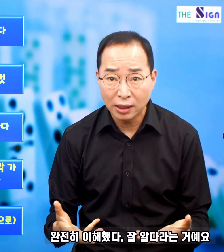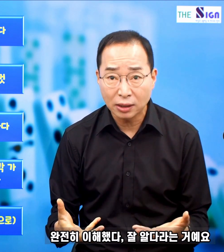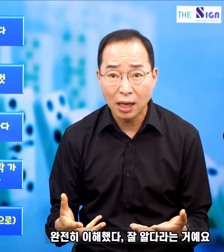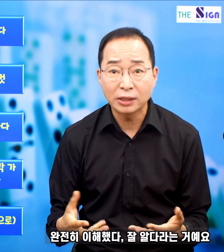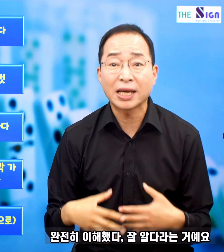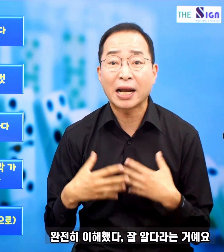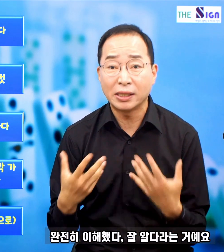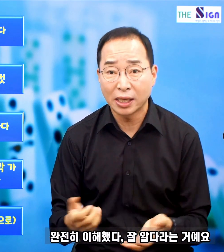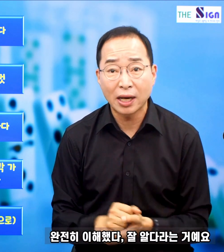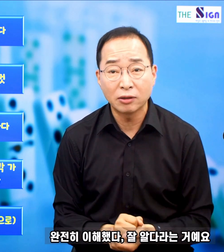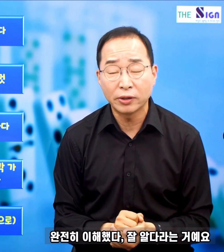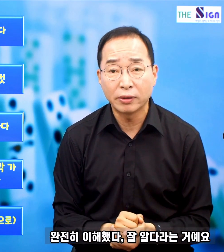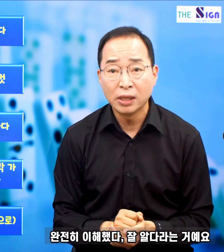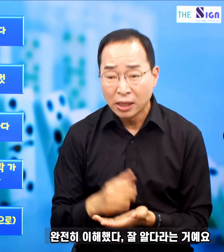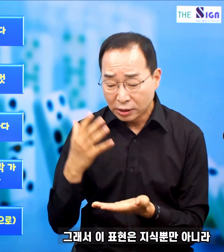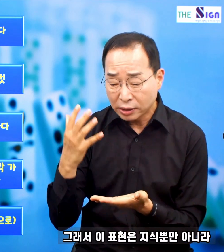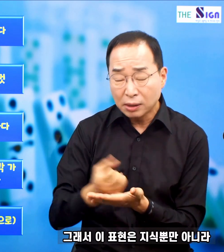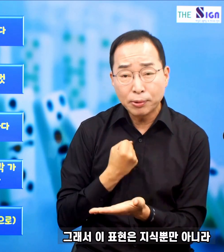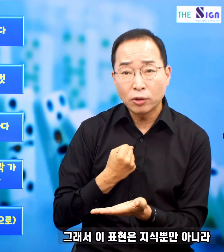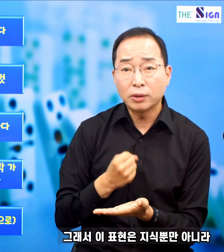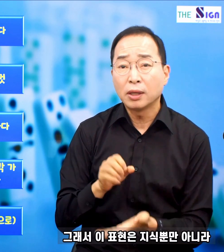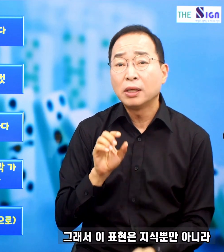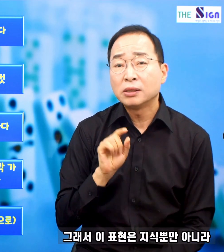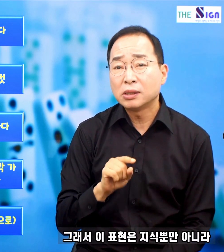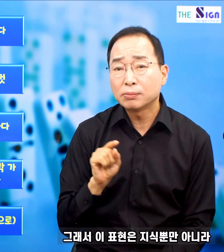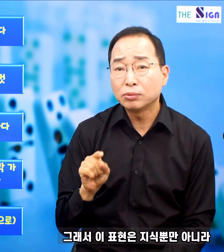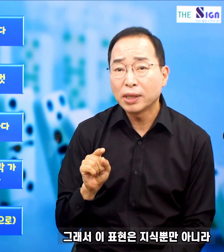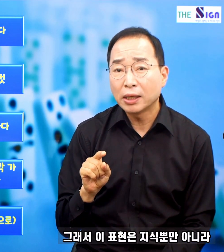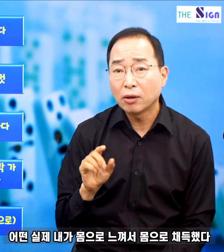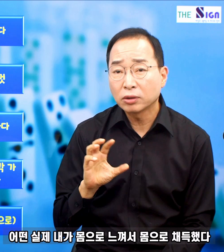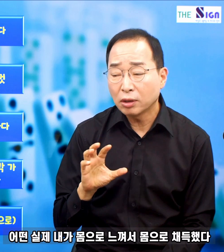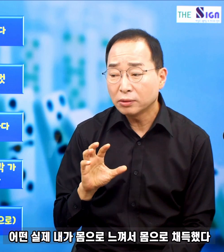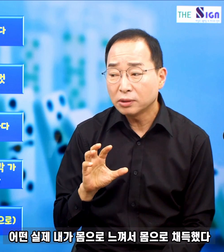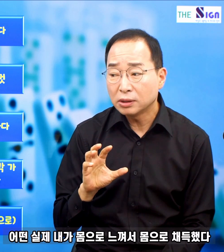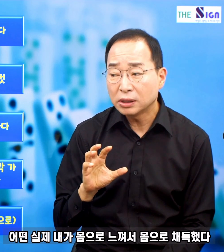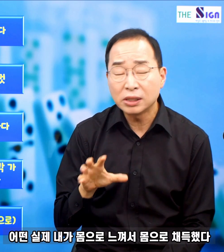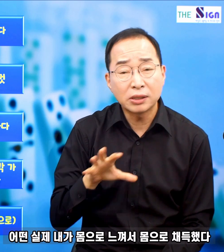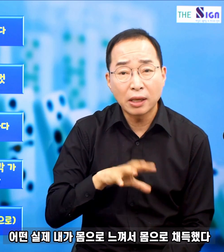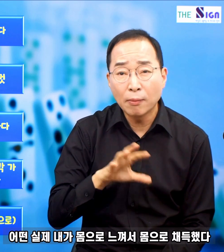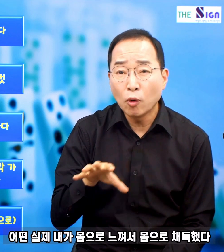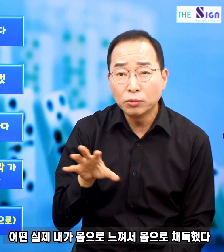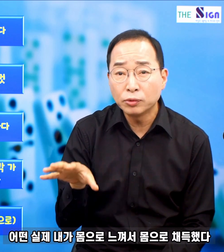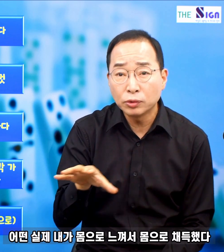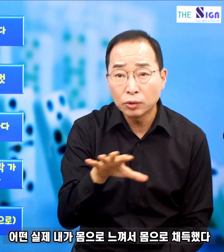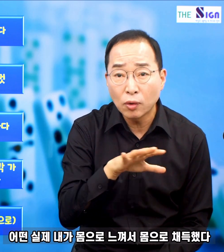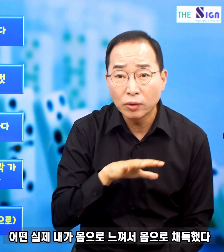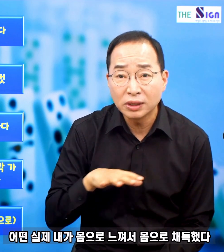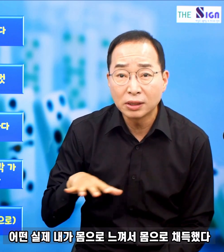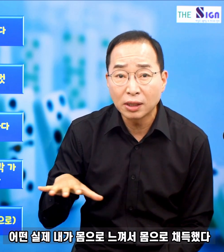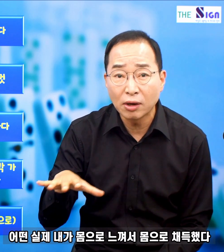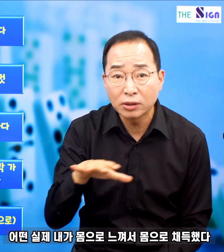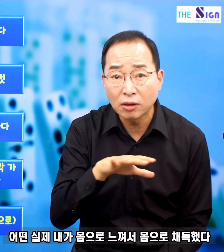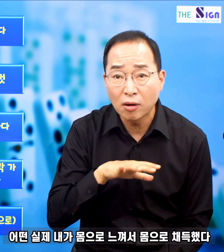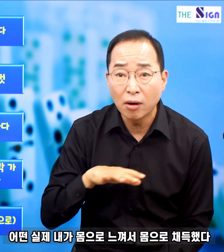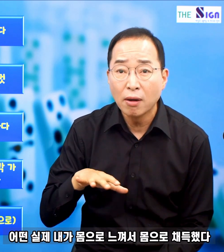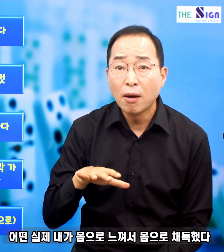이해했다, 잘 알다라는 거예요. 그래서 이 표현은 지식뿐만 아니라 어떤 실제 내가 몸으로 느껴서